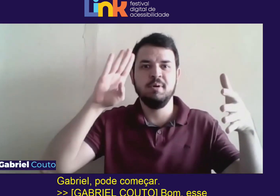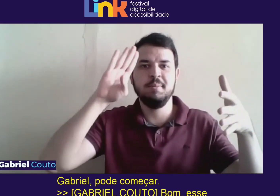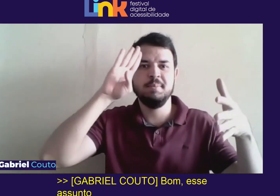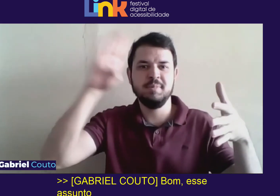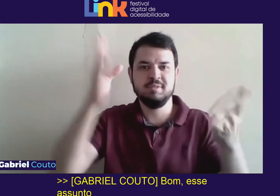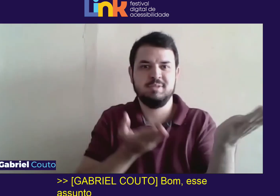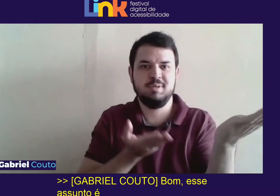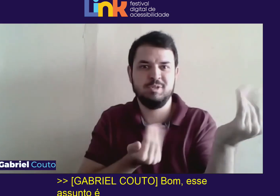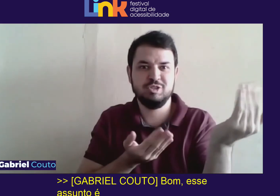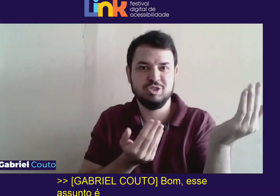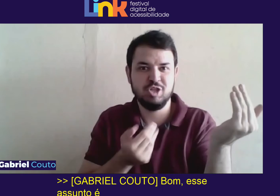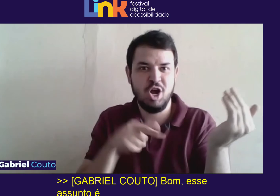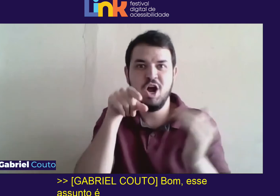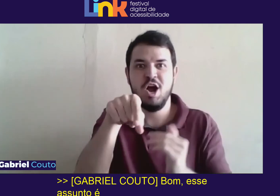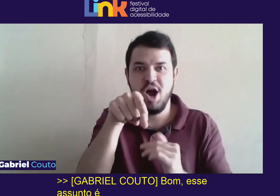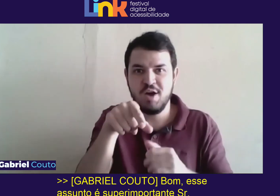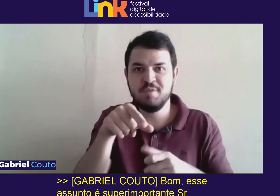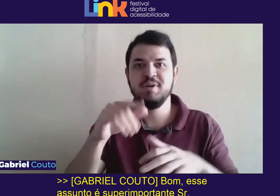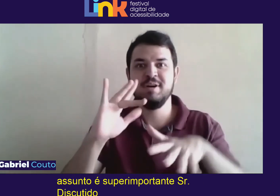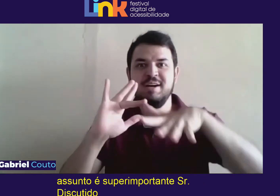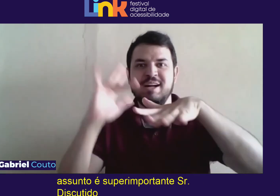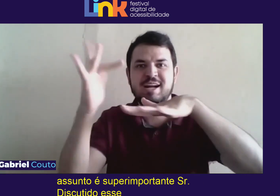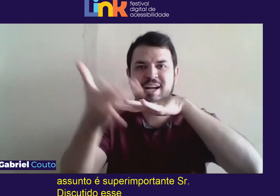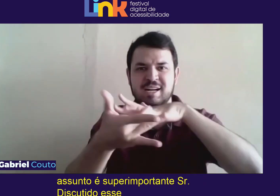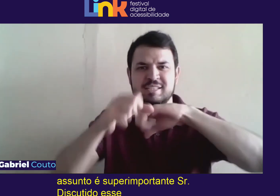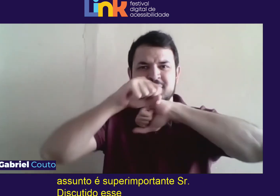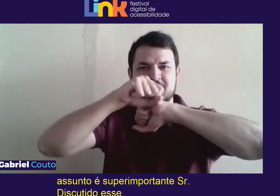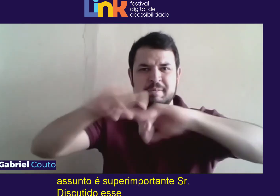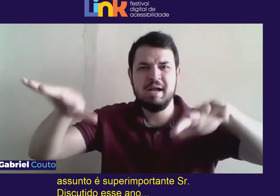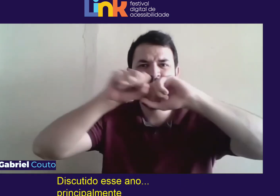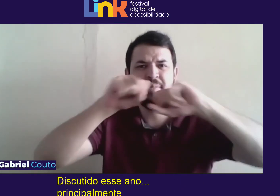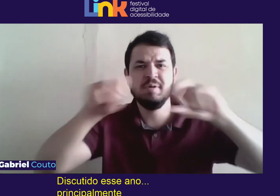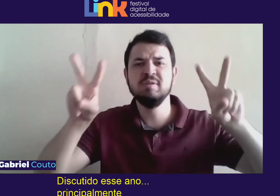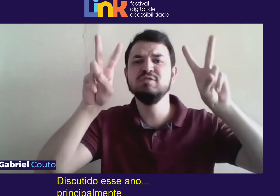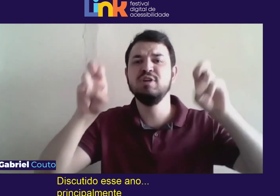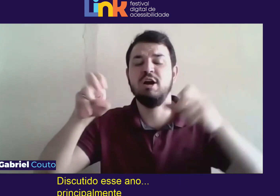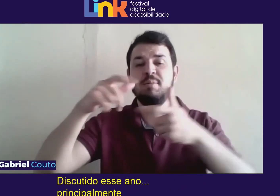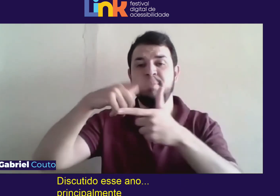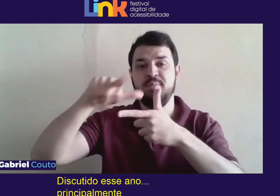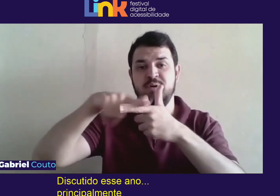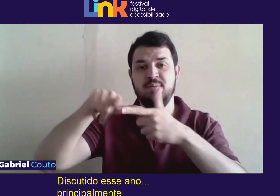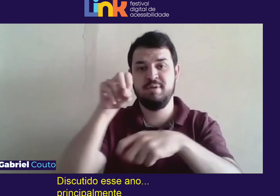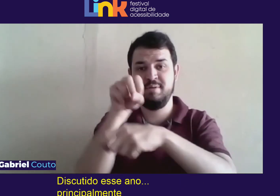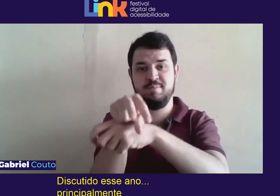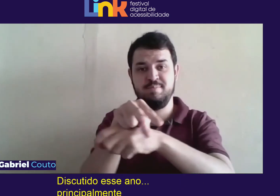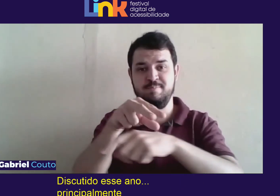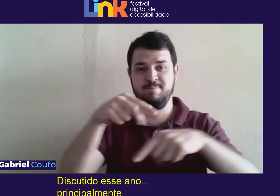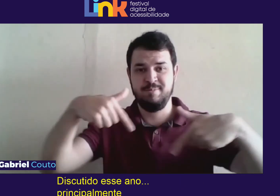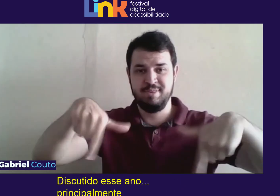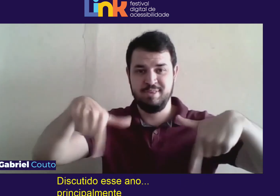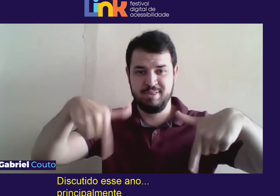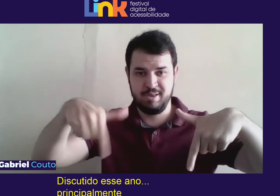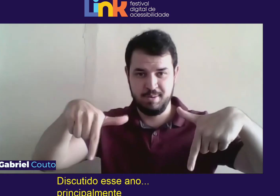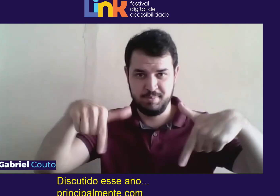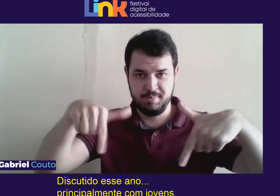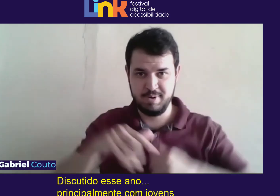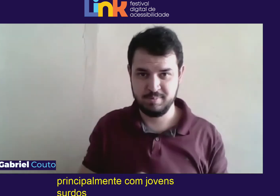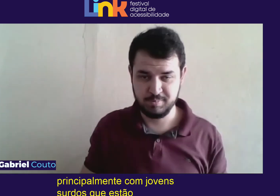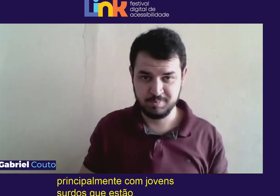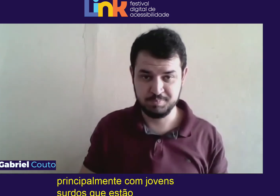discutido esse ano, principalmente com os jovens surdos, né, que estão frequentemente participando de redes sociais,